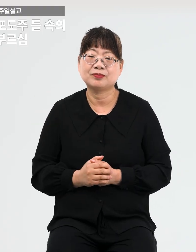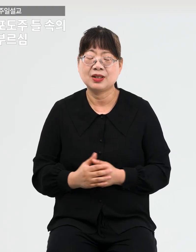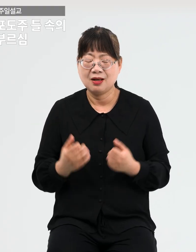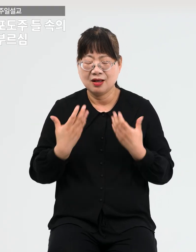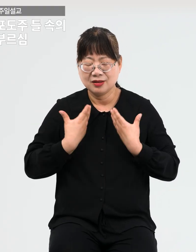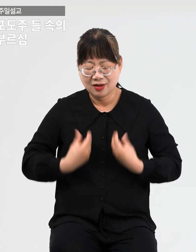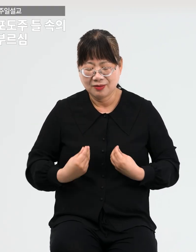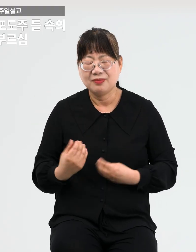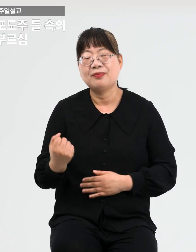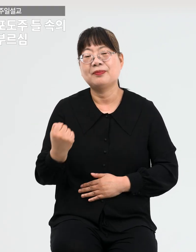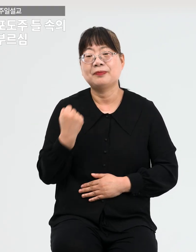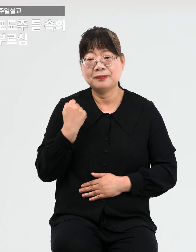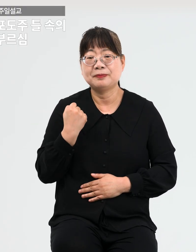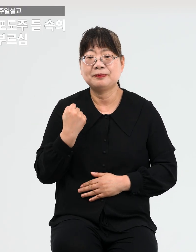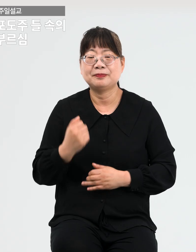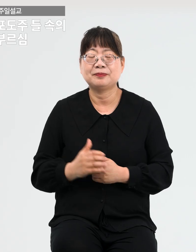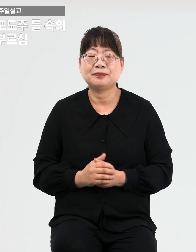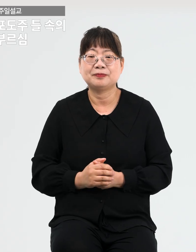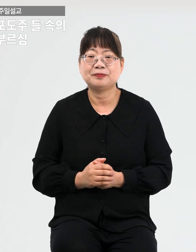절망의 힘.